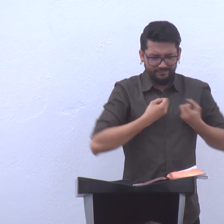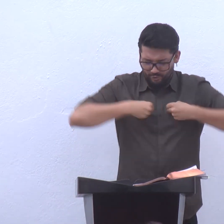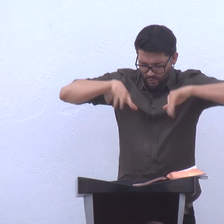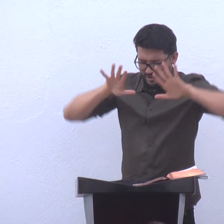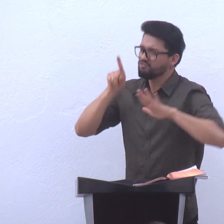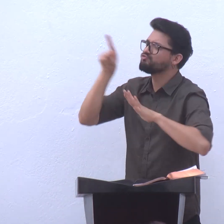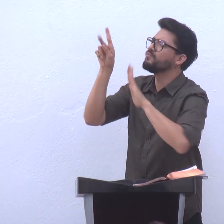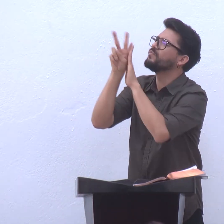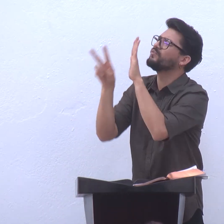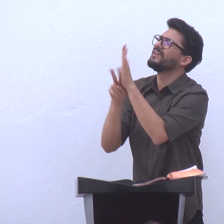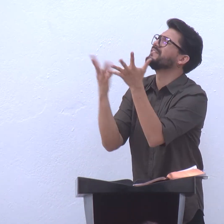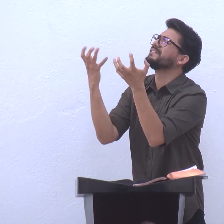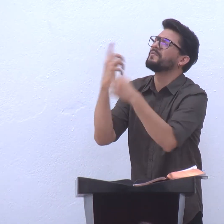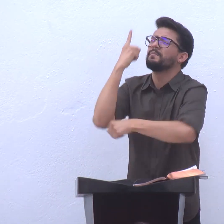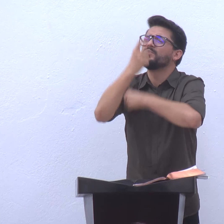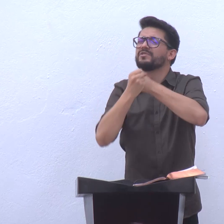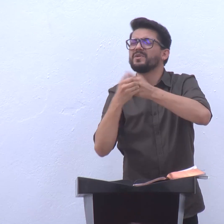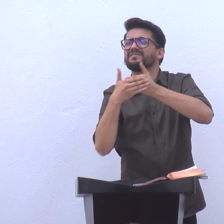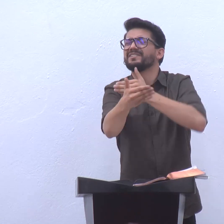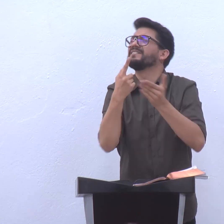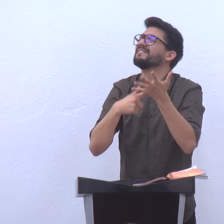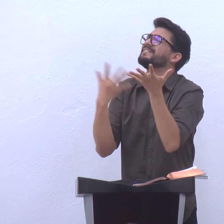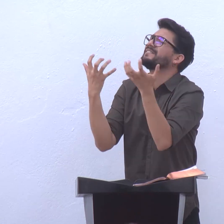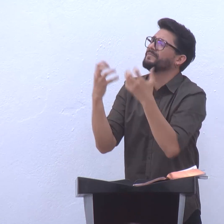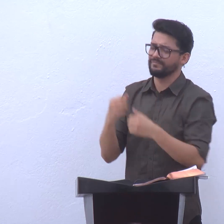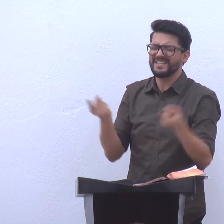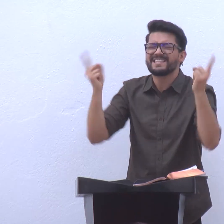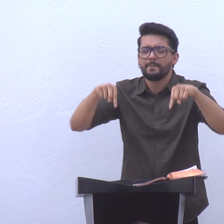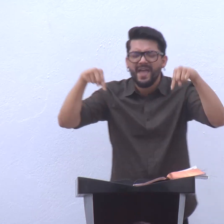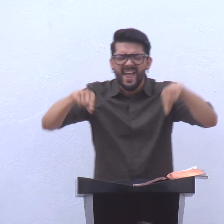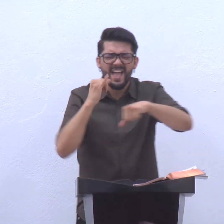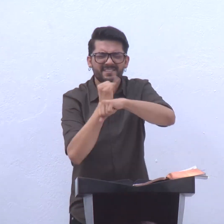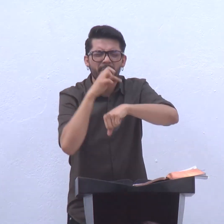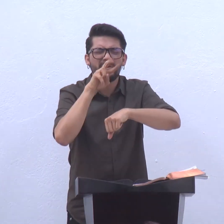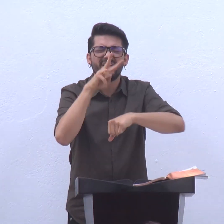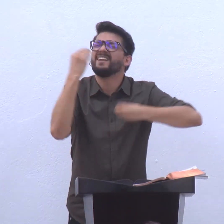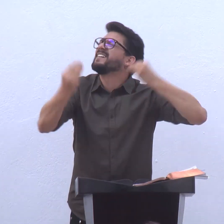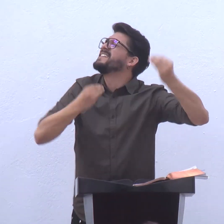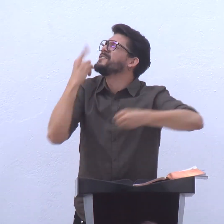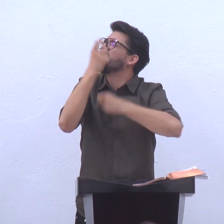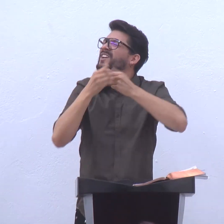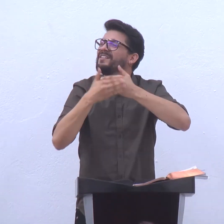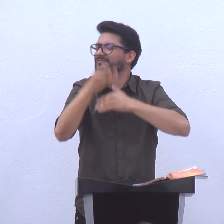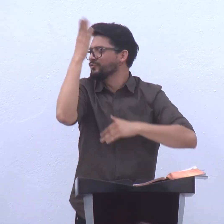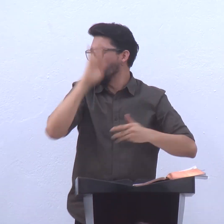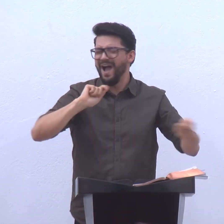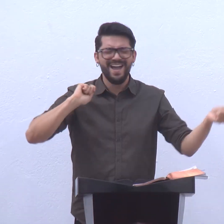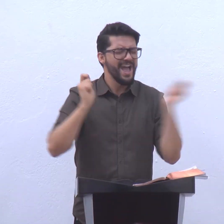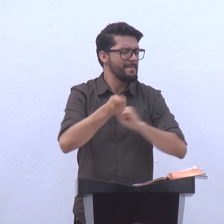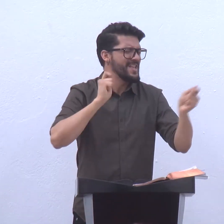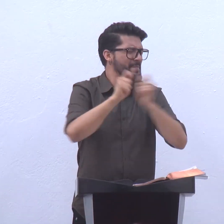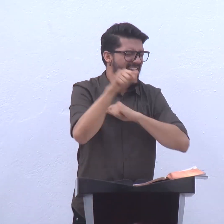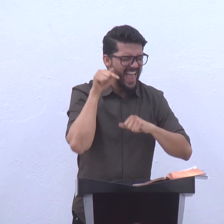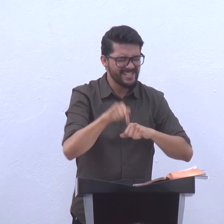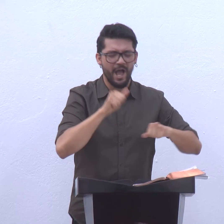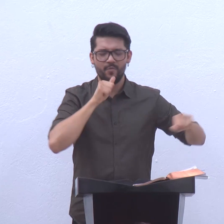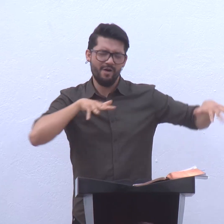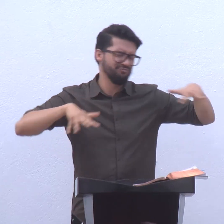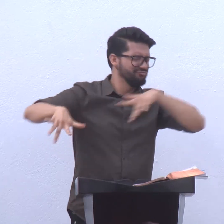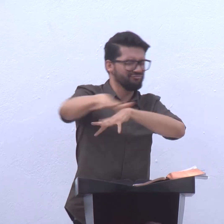nuestra decisión es soltar nuestra voluntad y obedecer la tuya y seguir tu mandato. ¿Qué va a ser Palabra Viva el otro